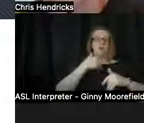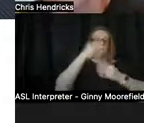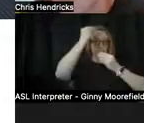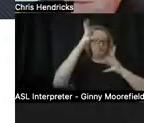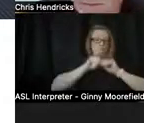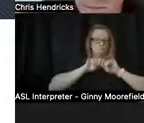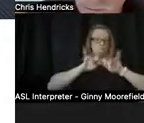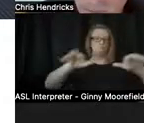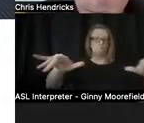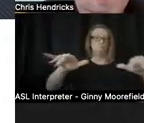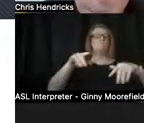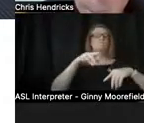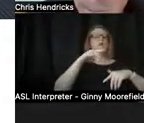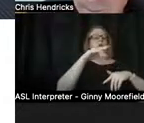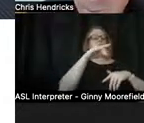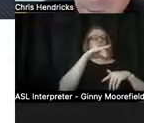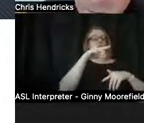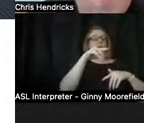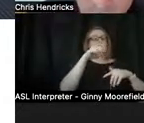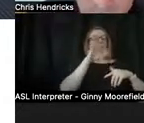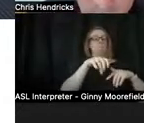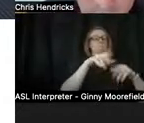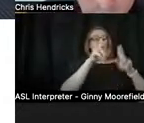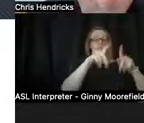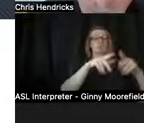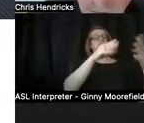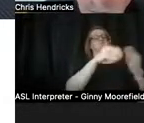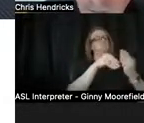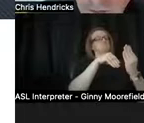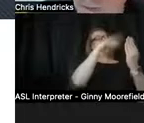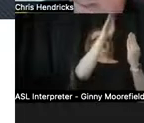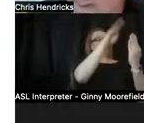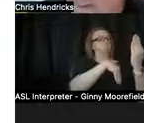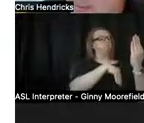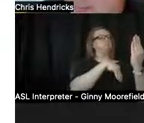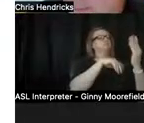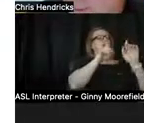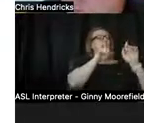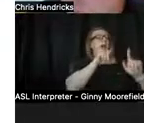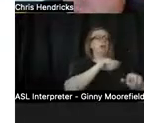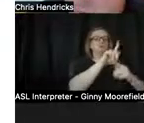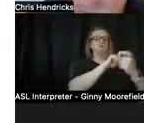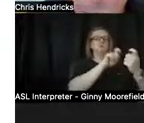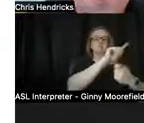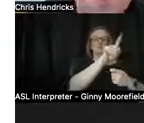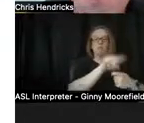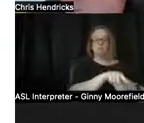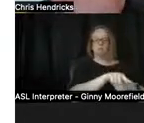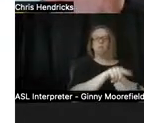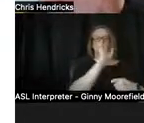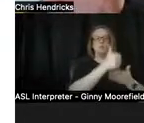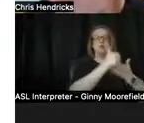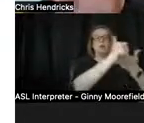el voto a las personas y las personas lo que hacen es responder esas preguntas entonces quizás tengamos algo de esa información y esté ahí